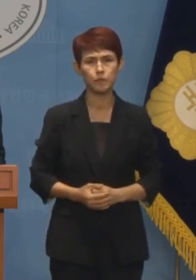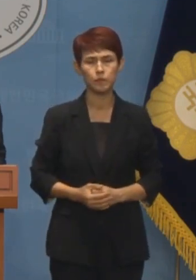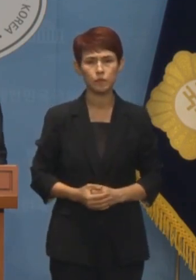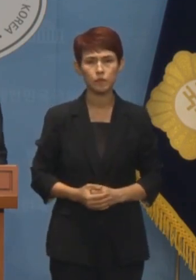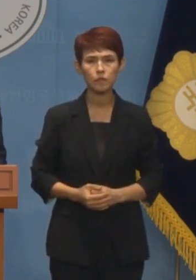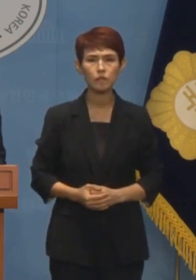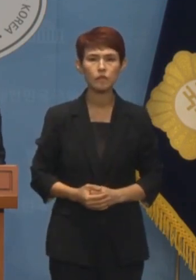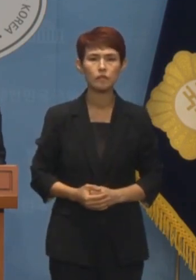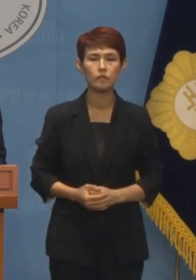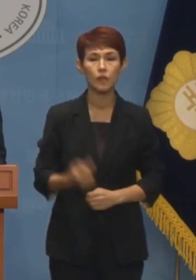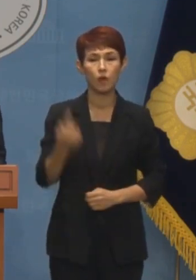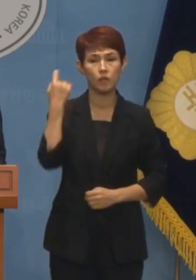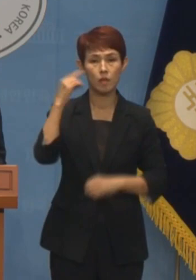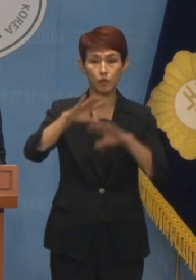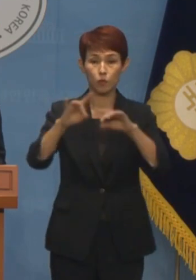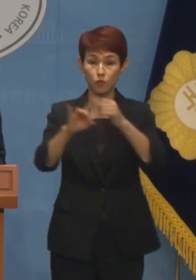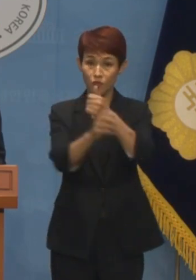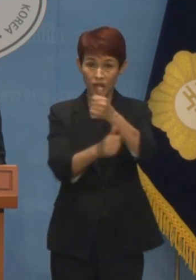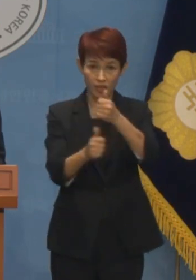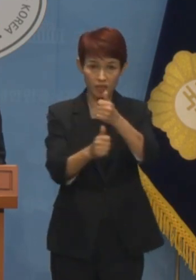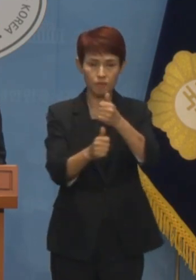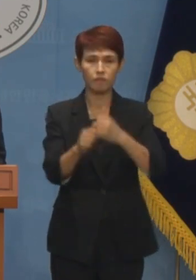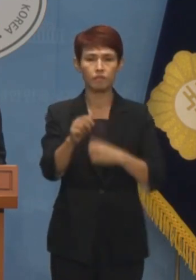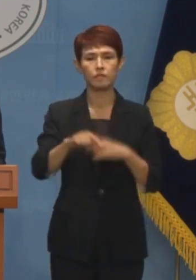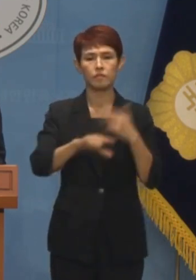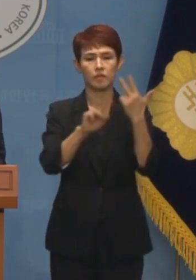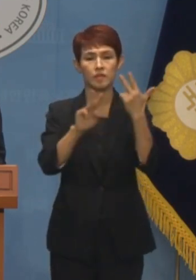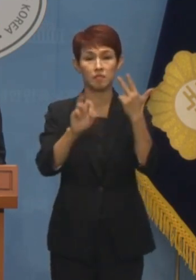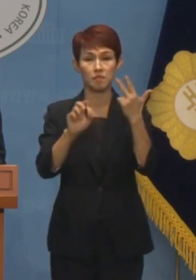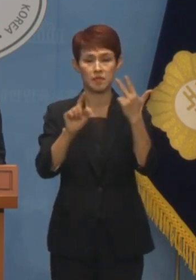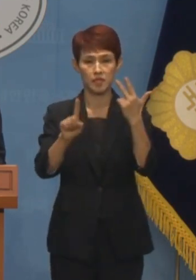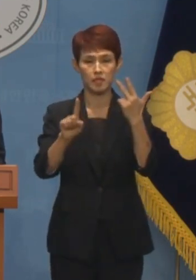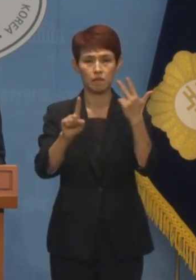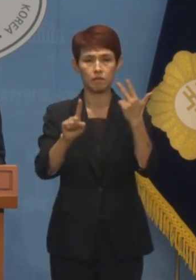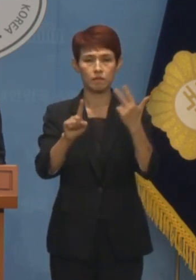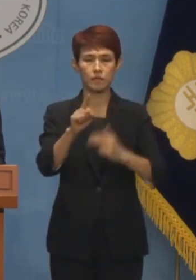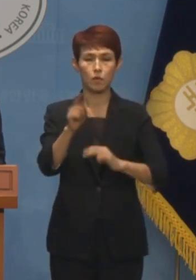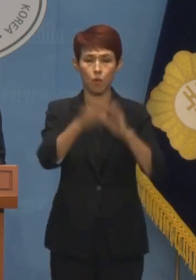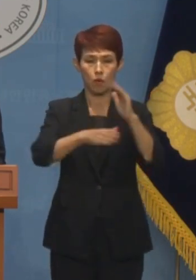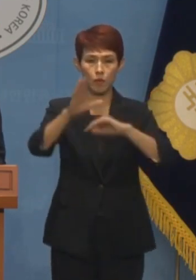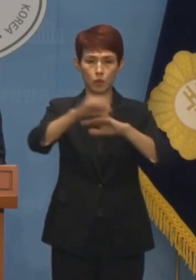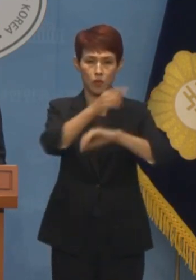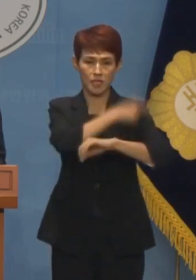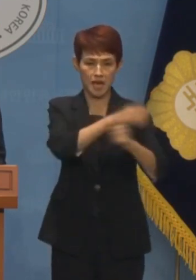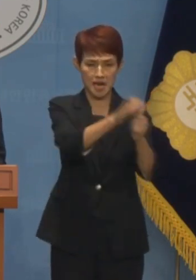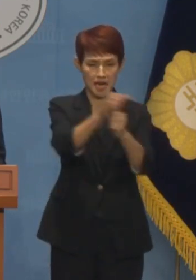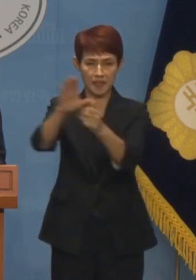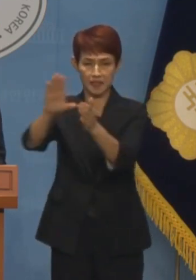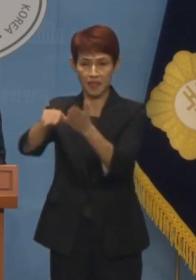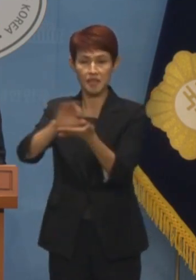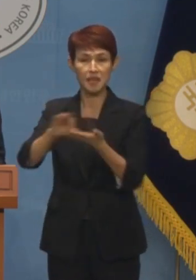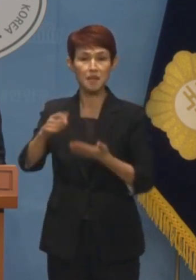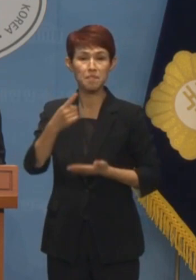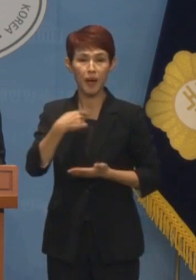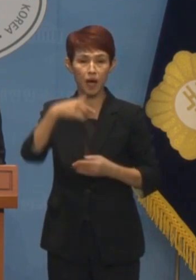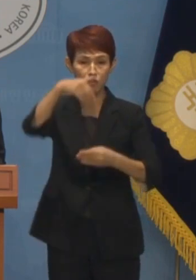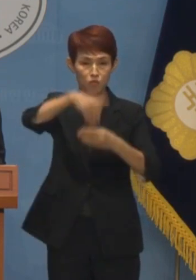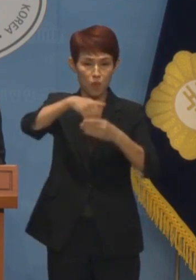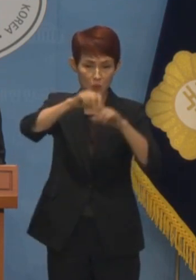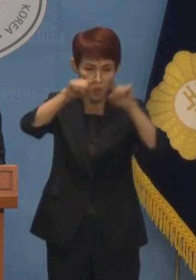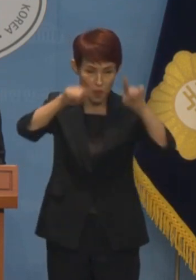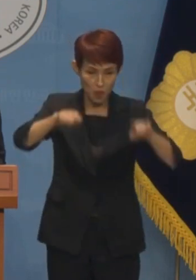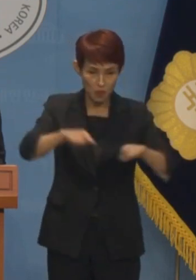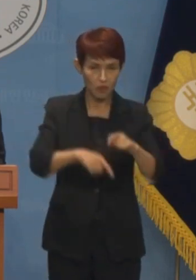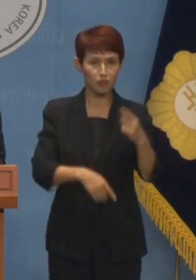어제 방통위는 31일 공영방송 이사 선임 당시 사용했다는 투표용지